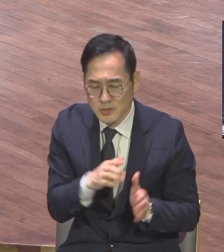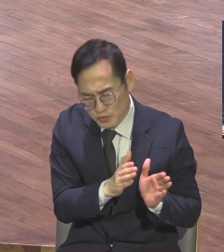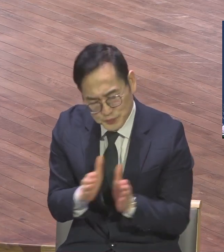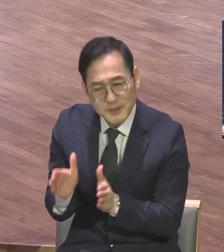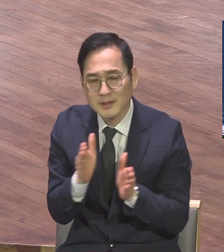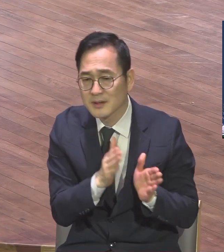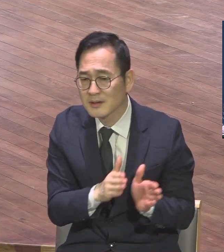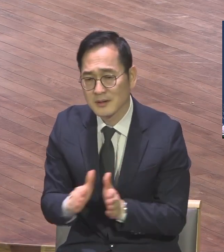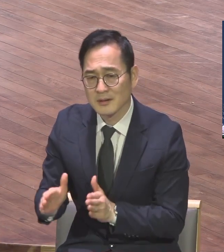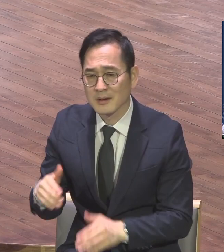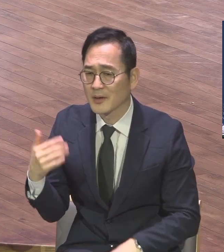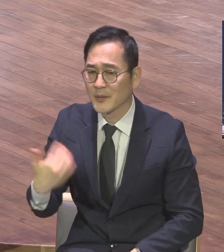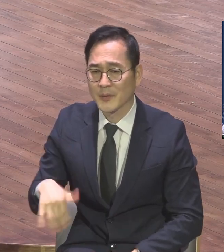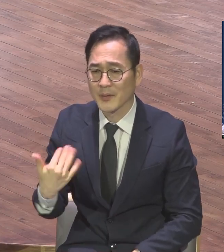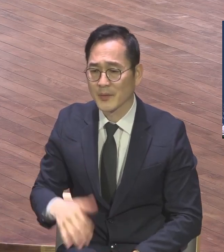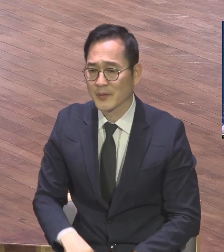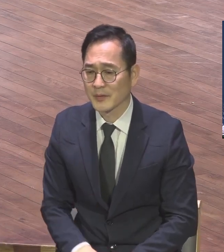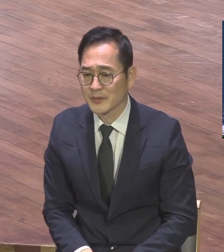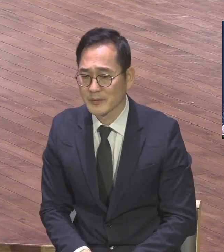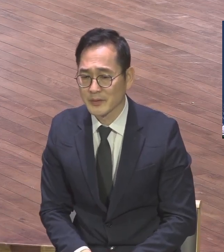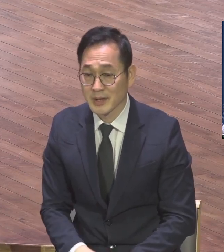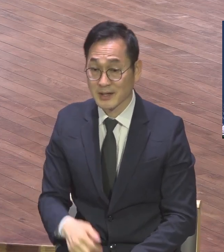들을 기회가 없어요. 여러분처럼